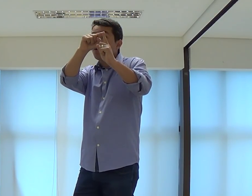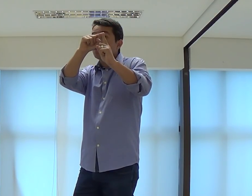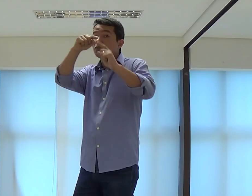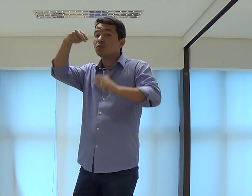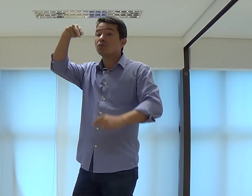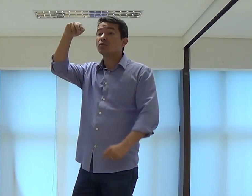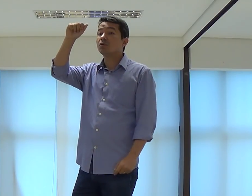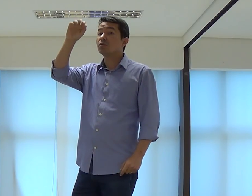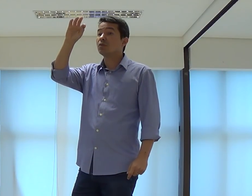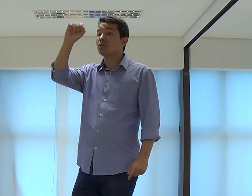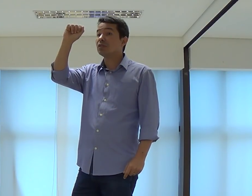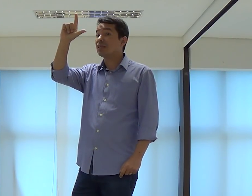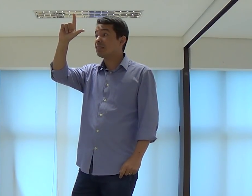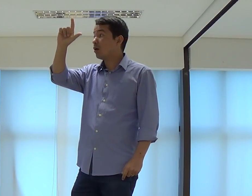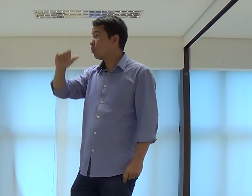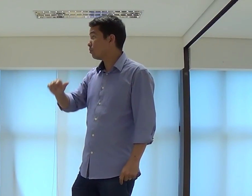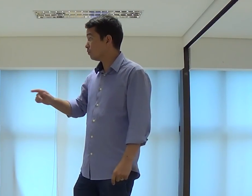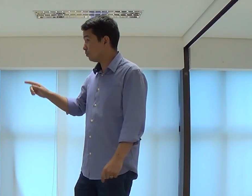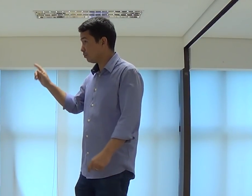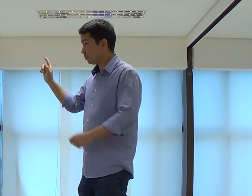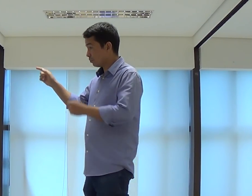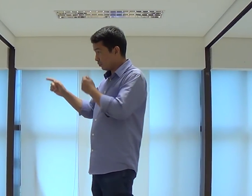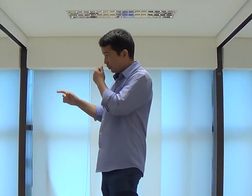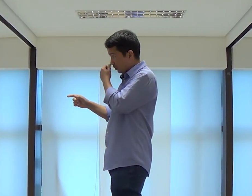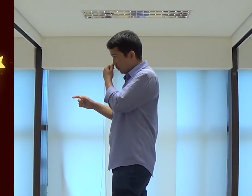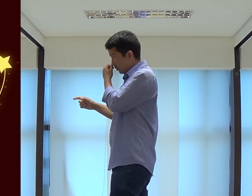nosso objetivo é o quê? O Natal.